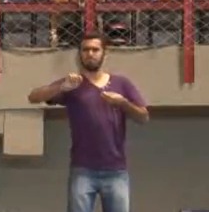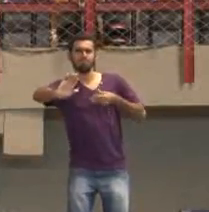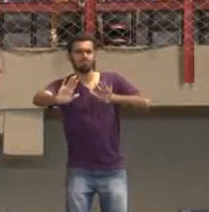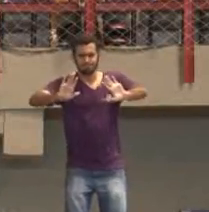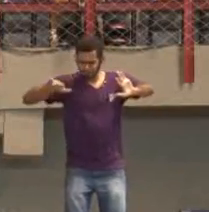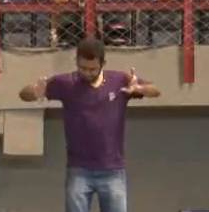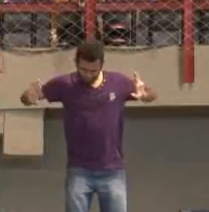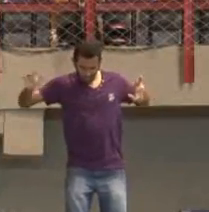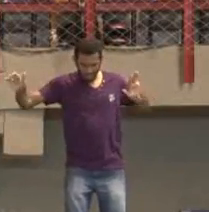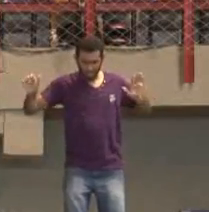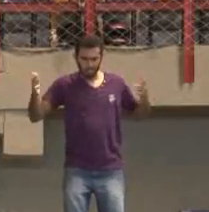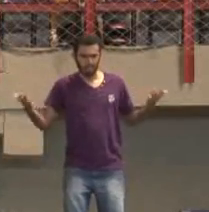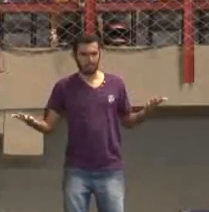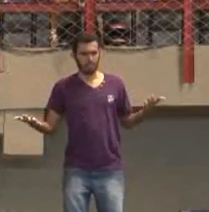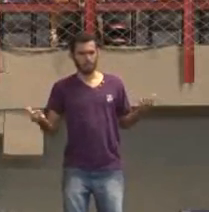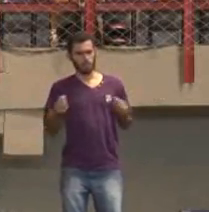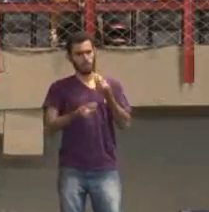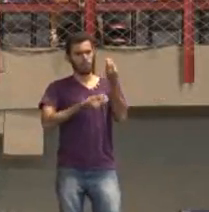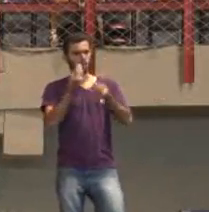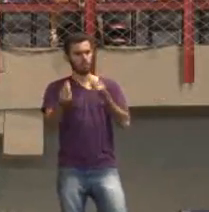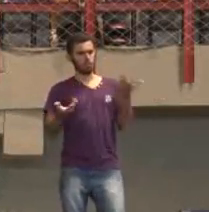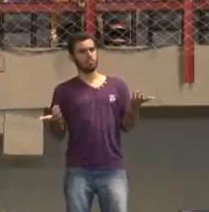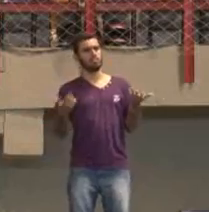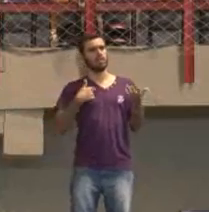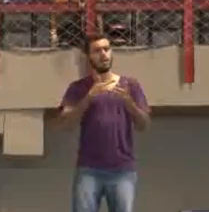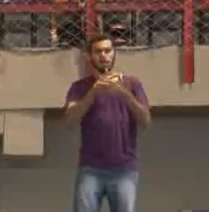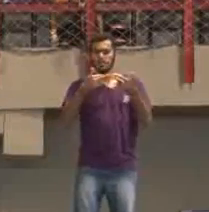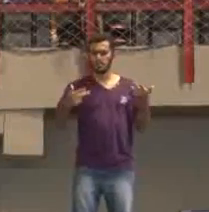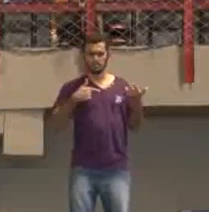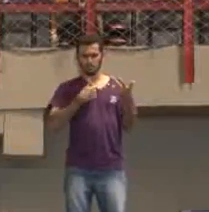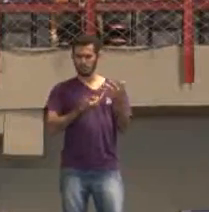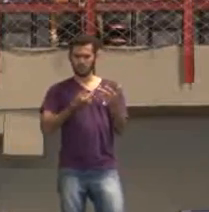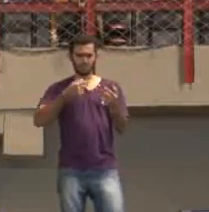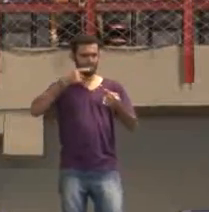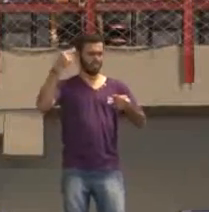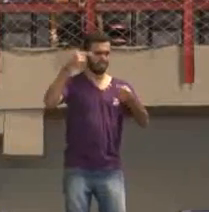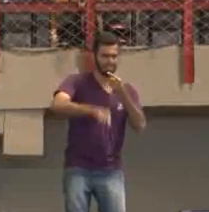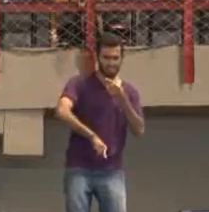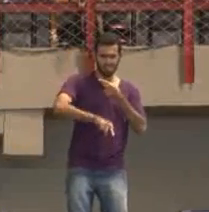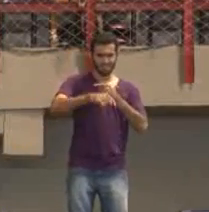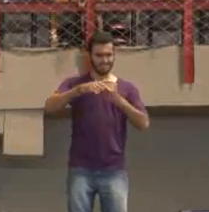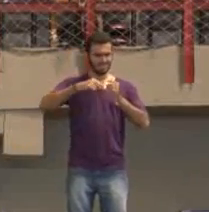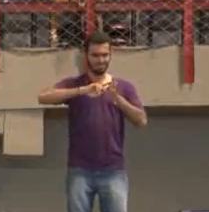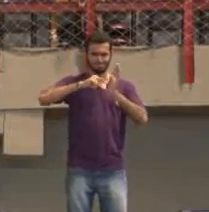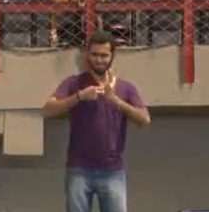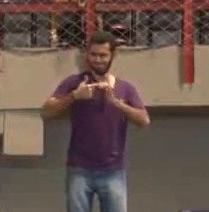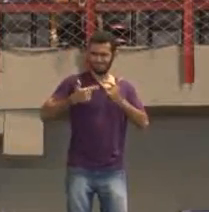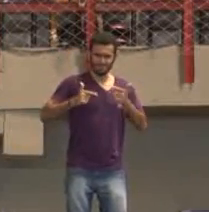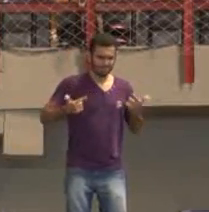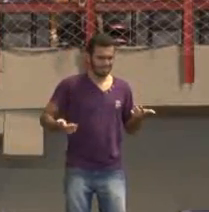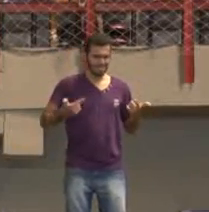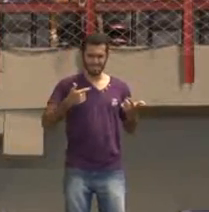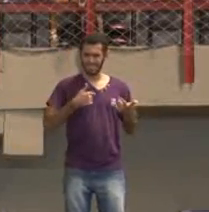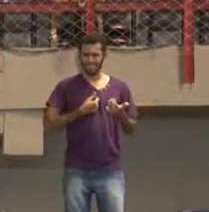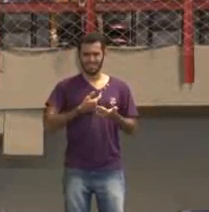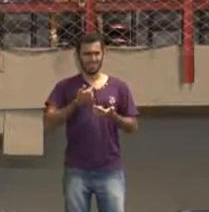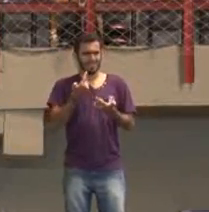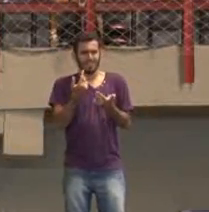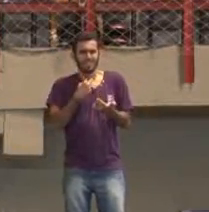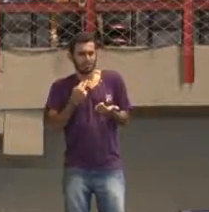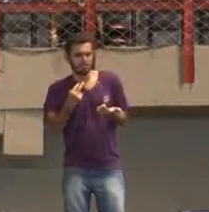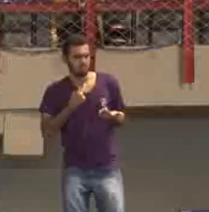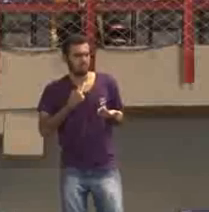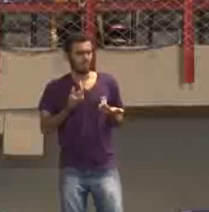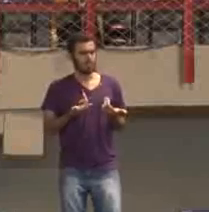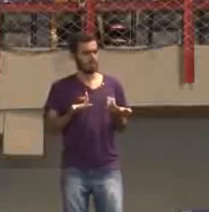dessa? Estas coisas sem razão, sem sentido, do tipo que não pode ser, a não ser que realmente